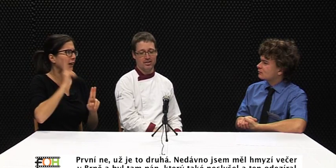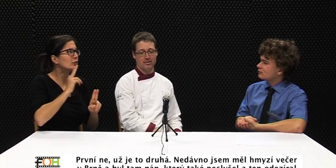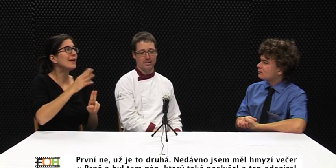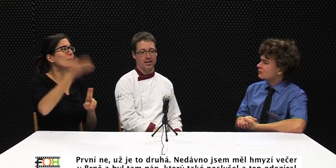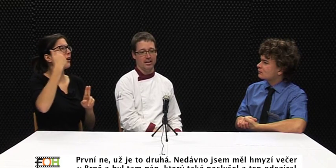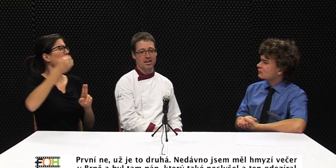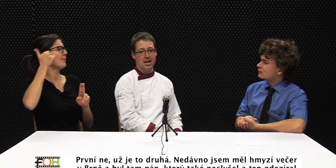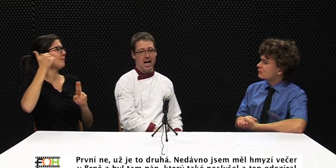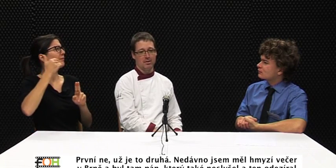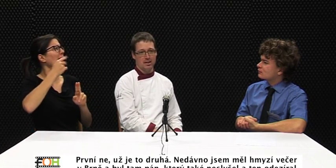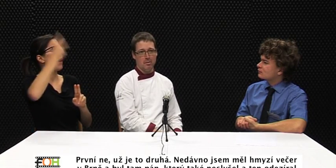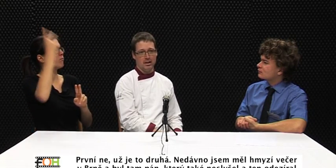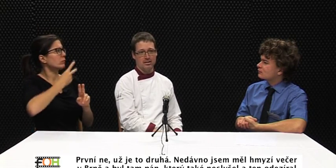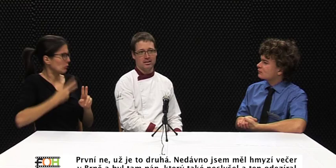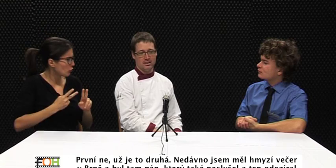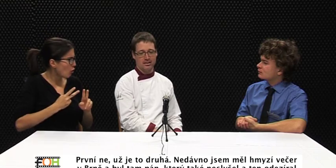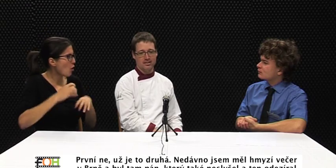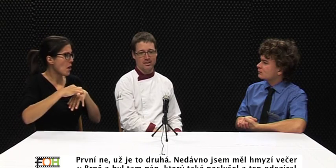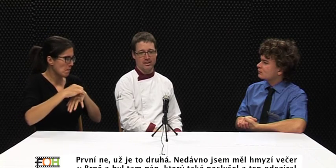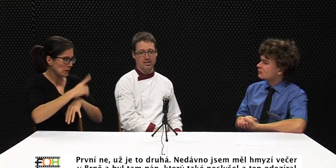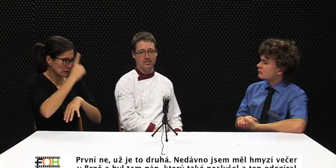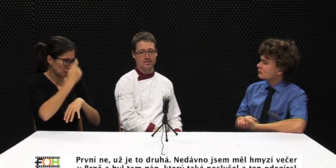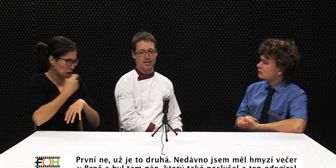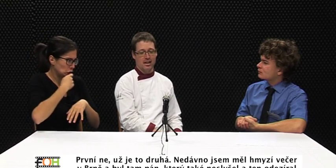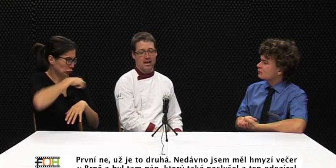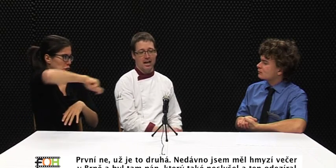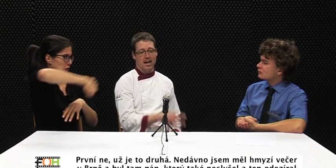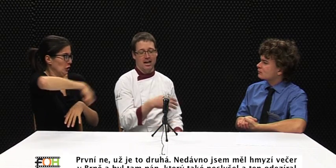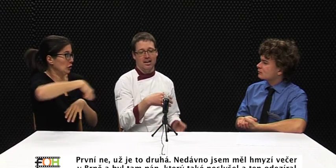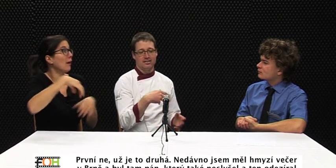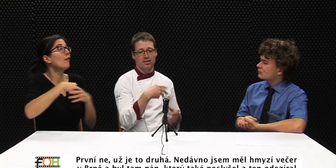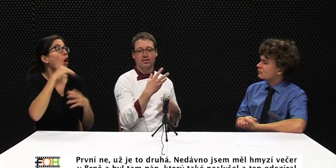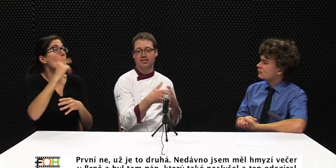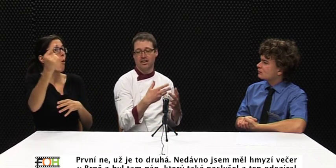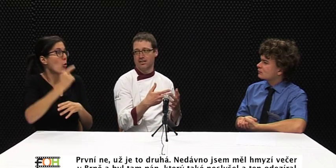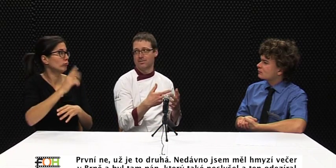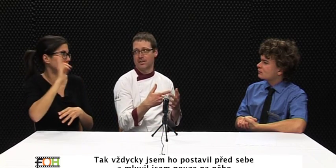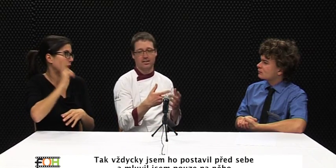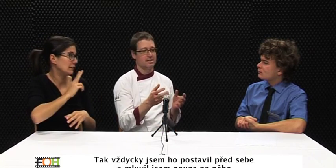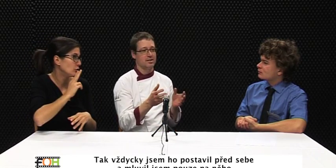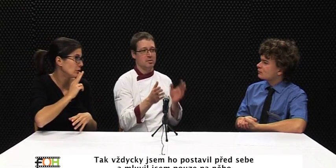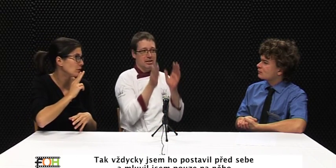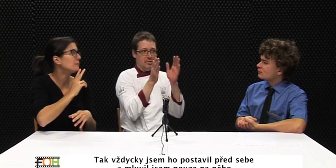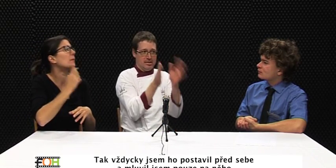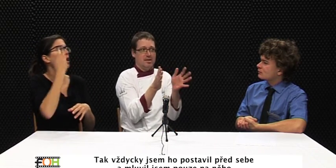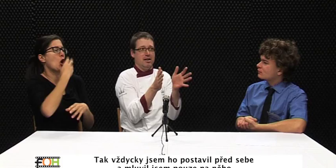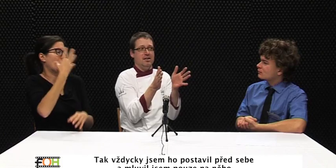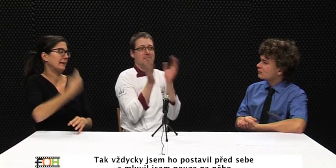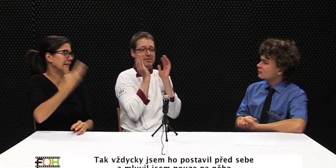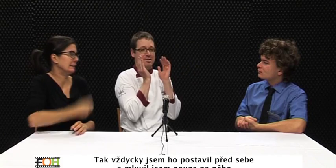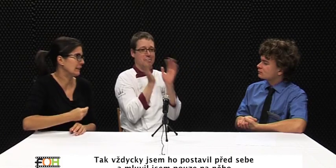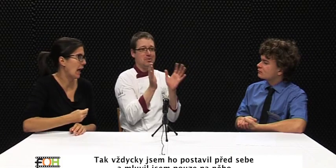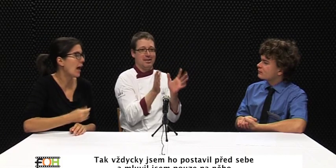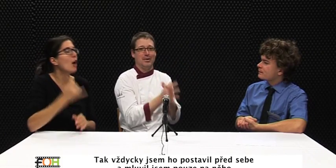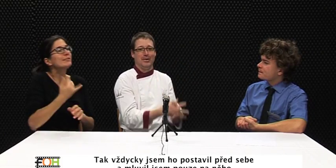hmyzí večer v Brně a byl tam pán, který taky neslyšel a ten odezíral. Tak vždycky jsem mu postavil před sebe a